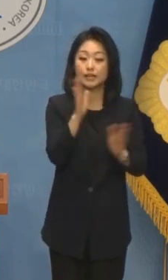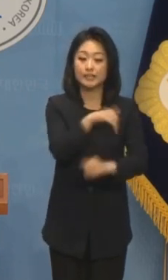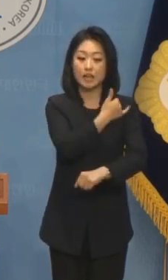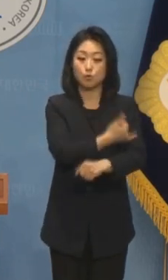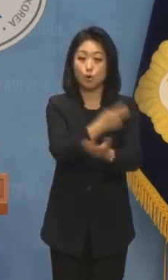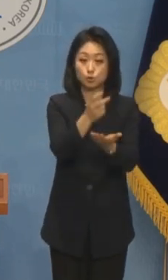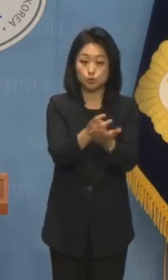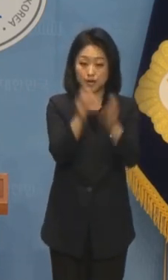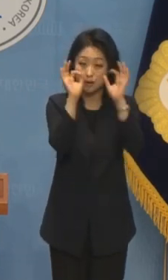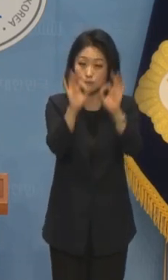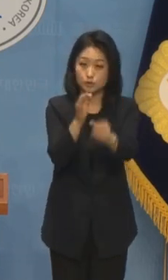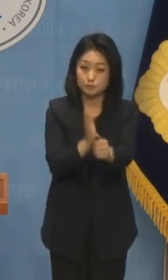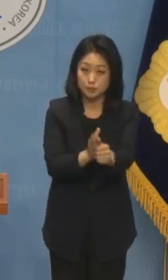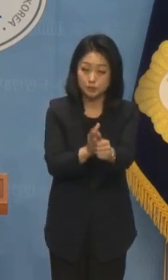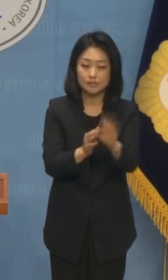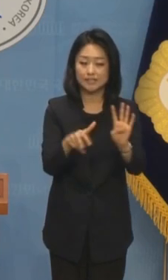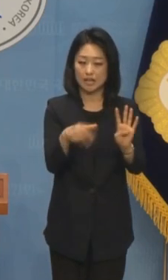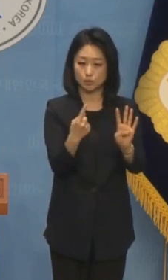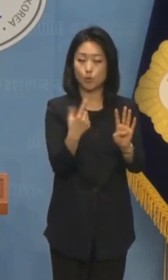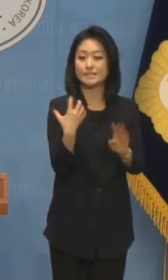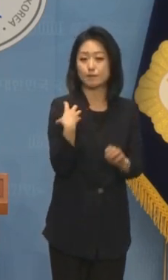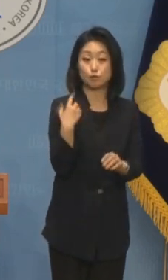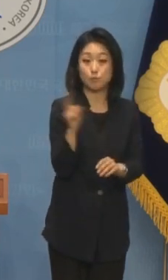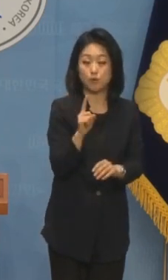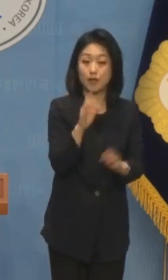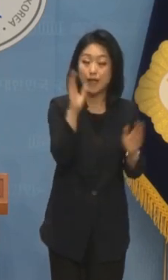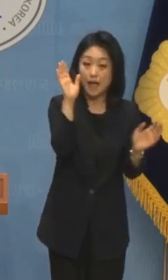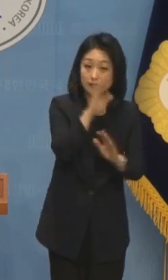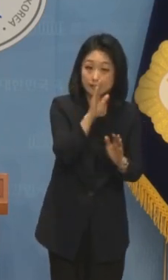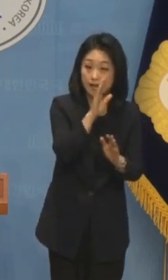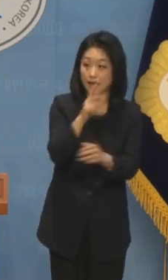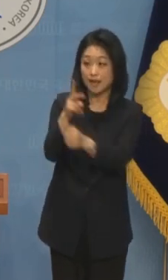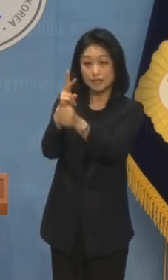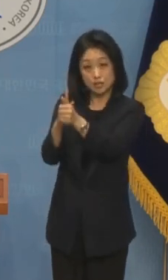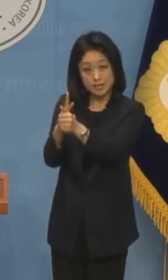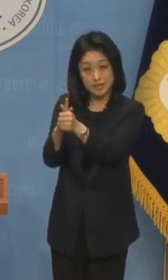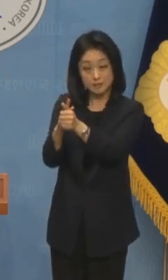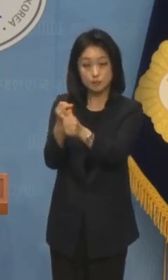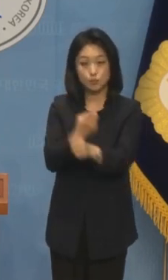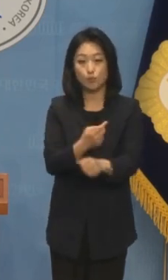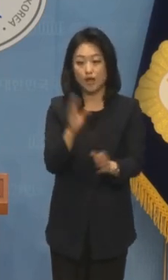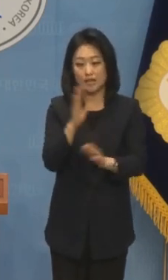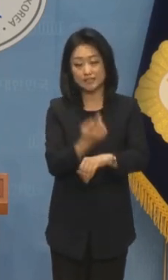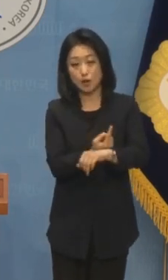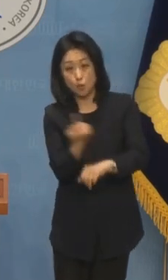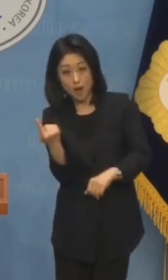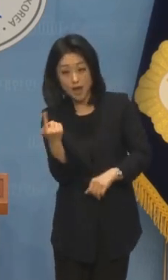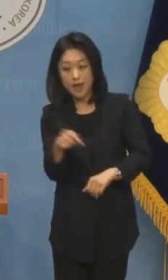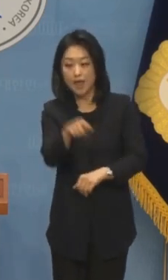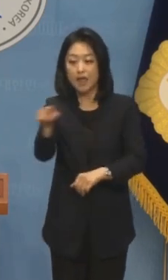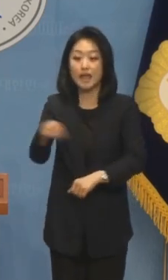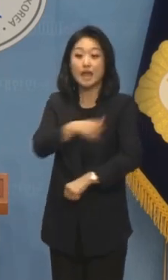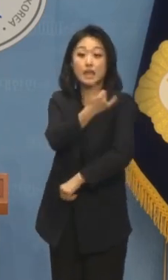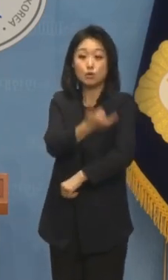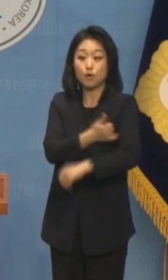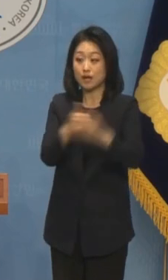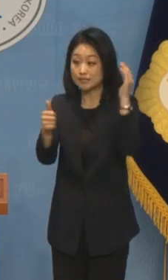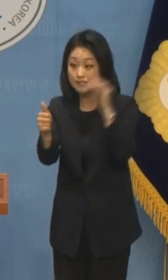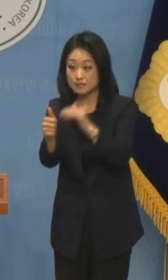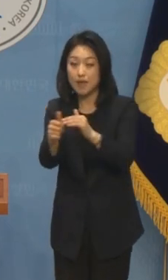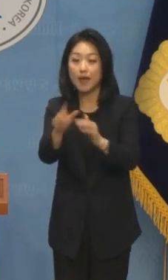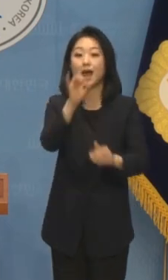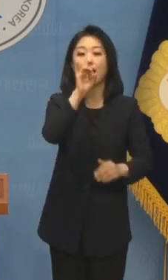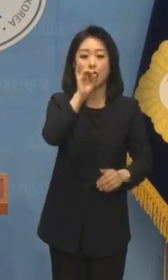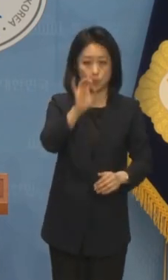학생인권조례를 살펴보면 제4조 책무에서 학생은 교사 및 다른 학생 등 다른 사람의 인권을 침해하여서는